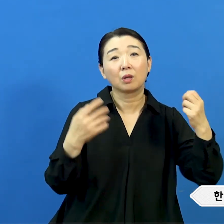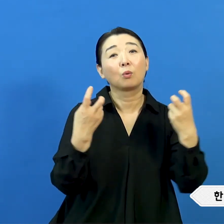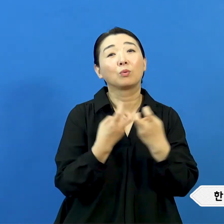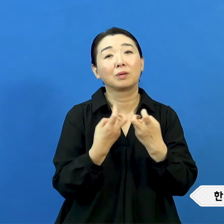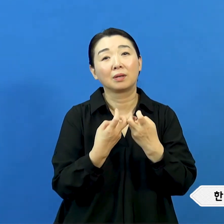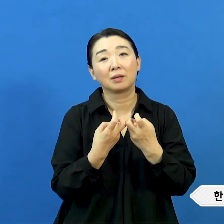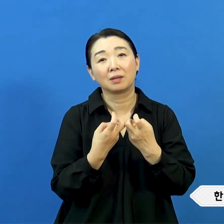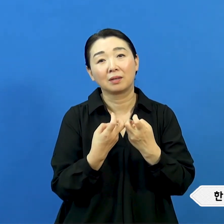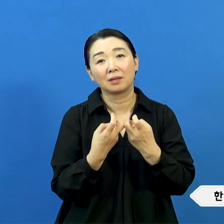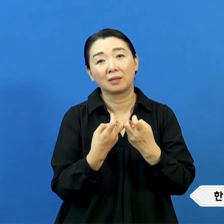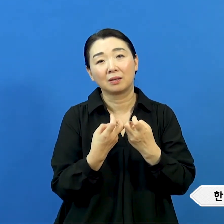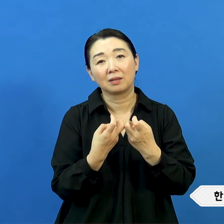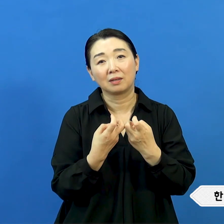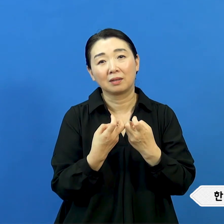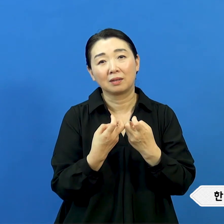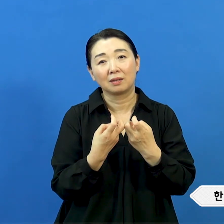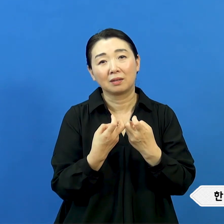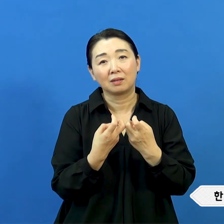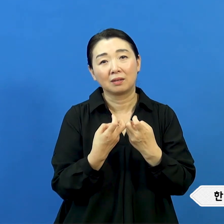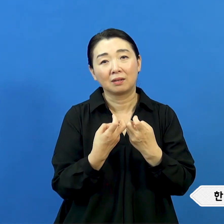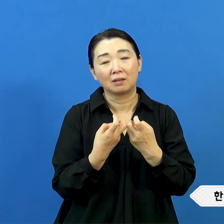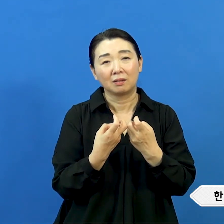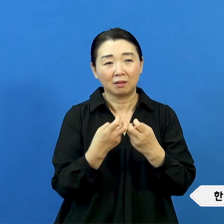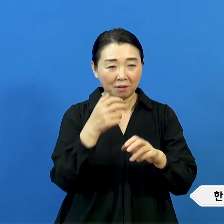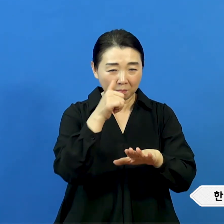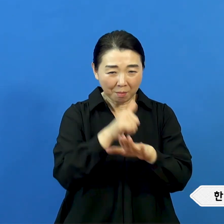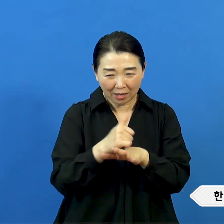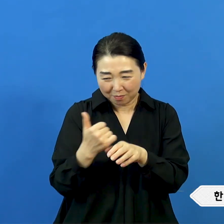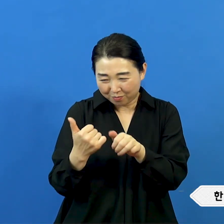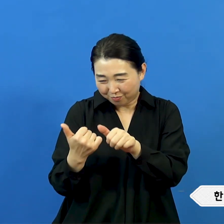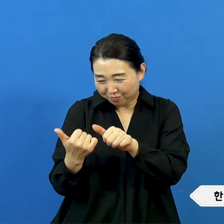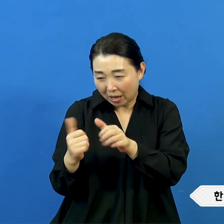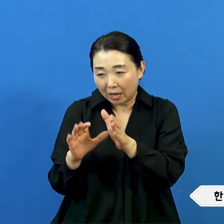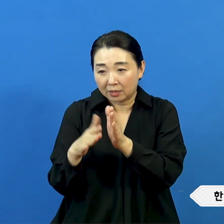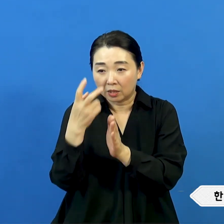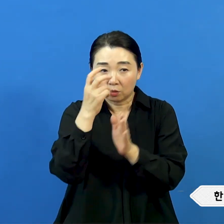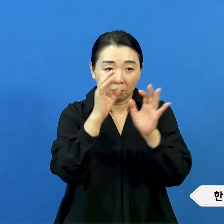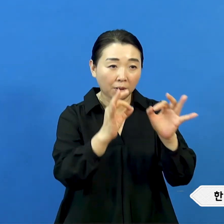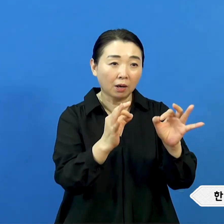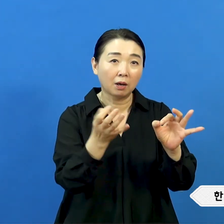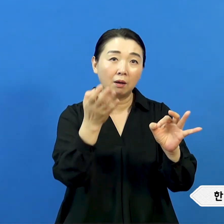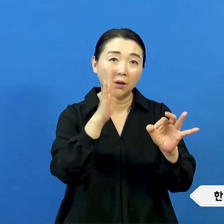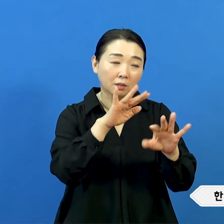것일까요? 아무리 지켜봐도, 마지막 임종의 순간까지 다 지켜봐도